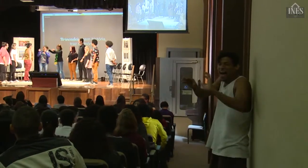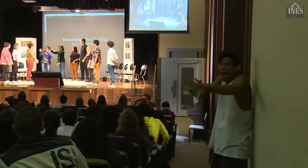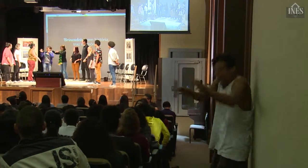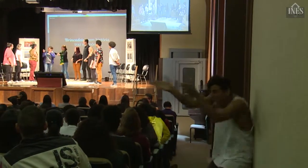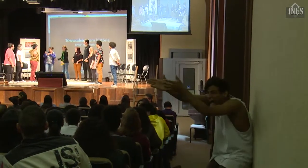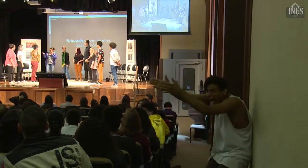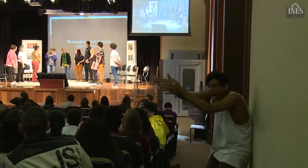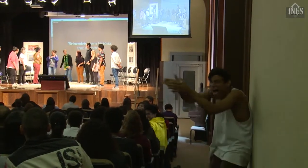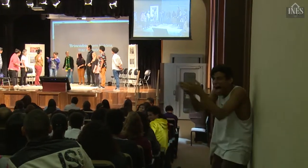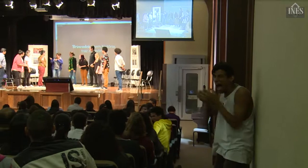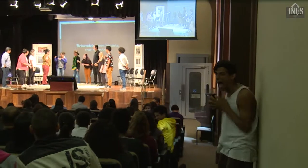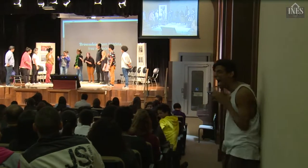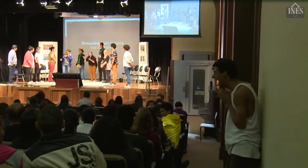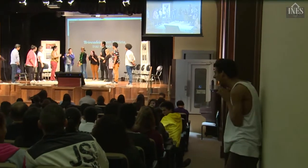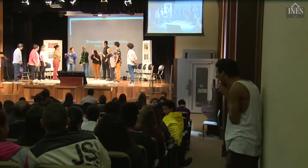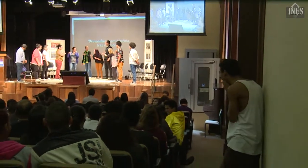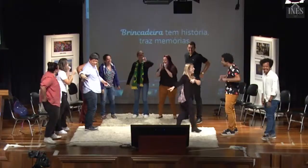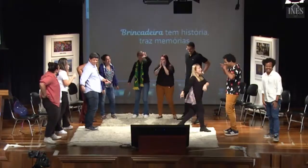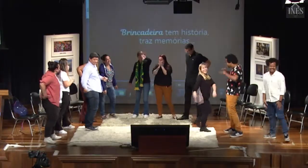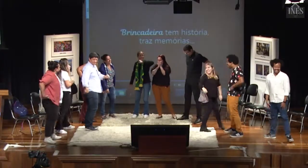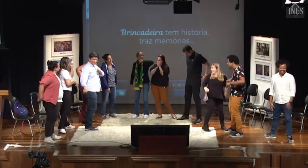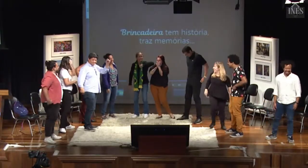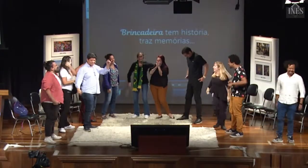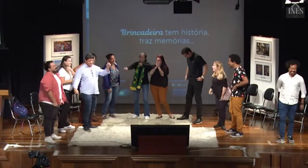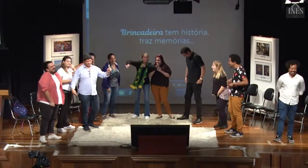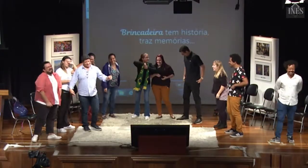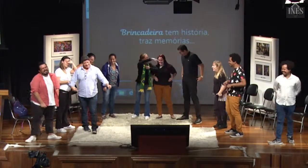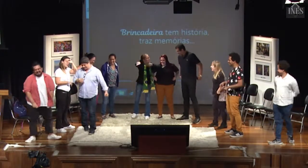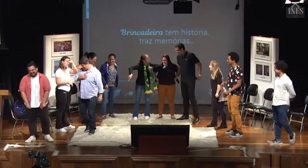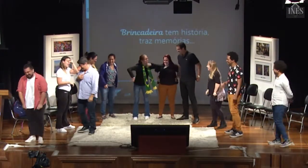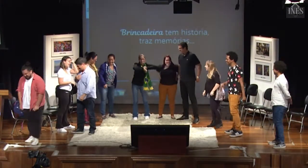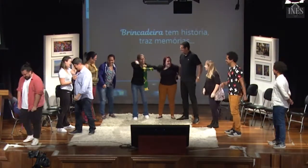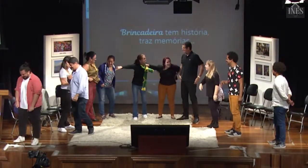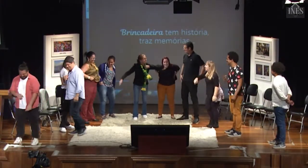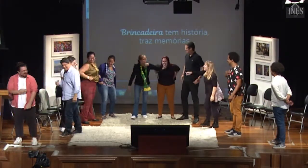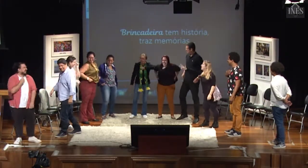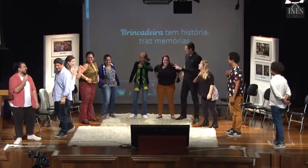Tá eliminado, bora. Paulo André tá fora. Eu fui arrumar minha calça, gente.